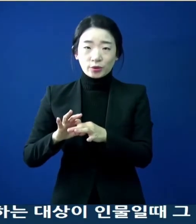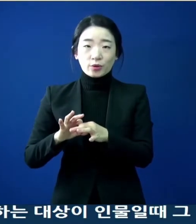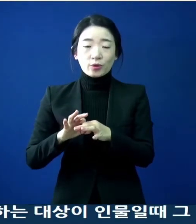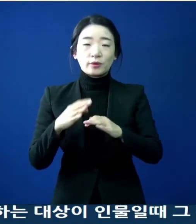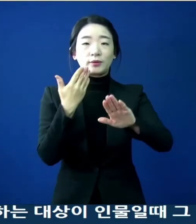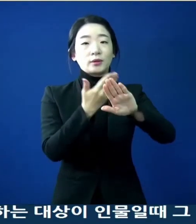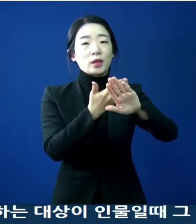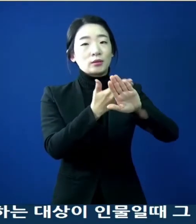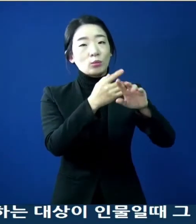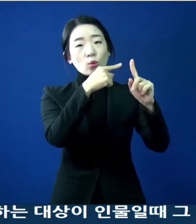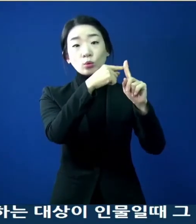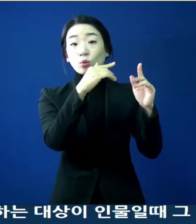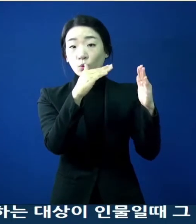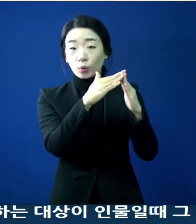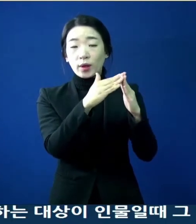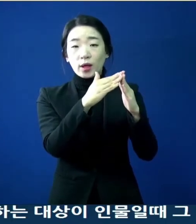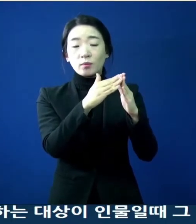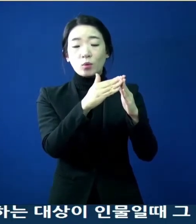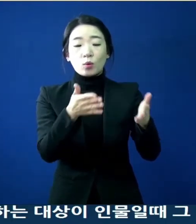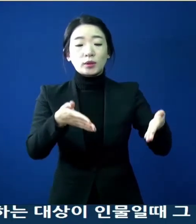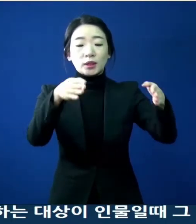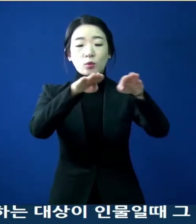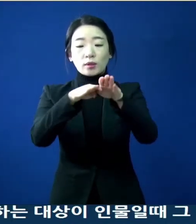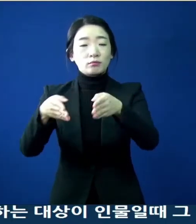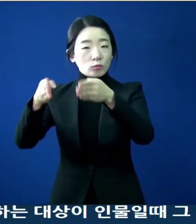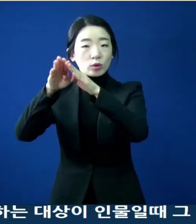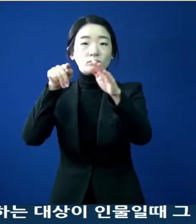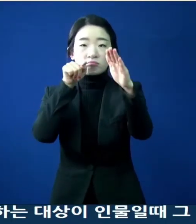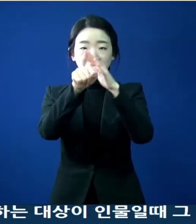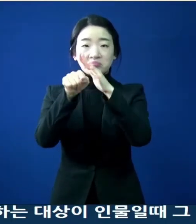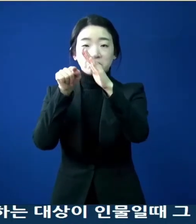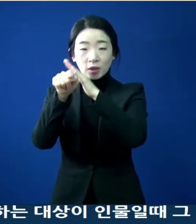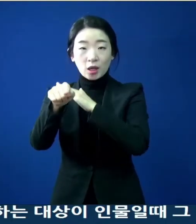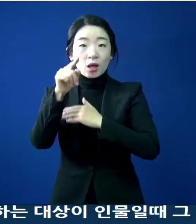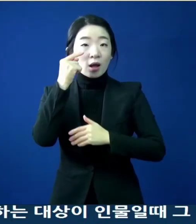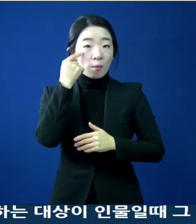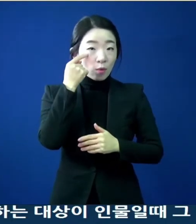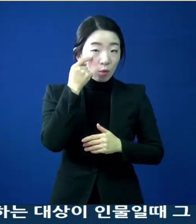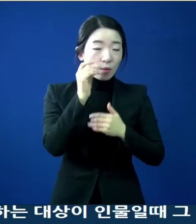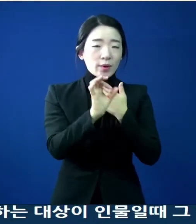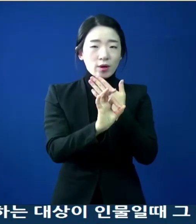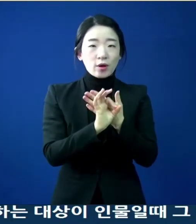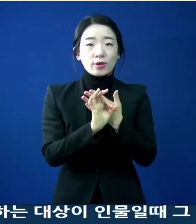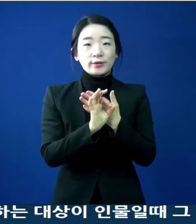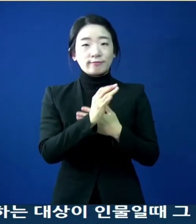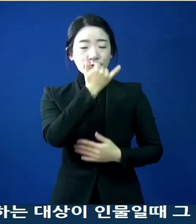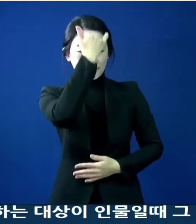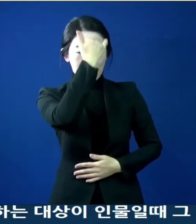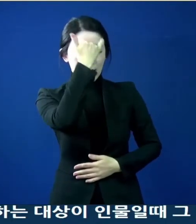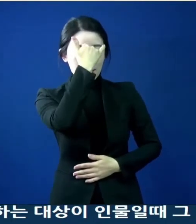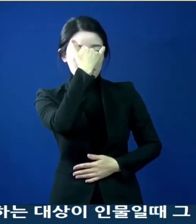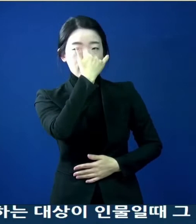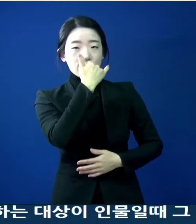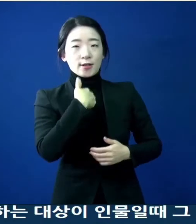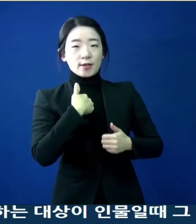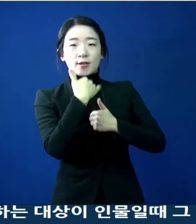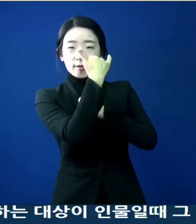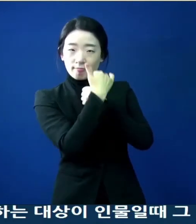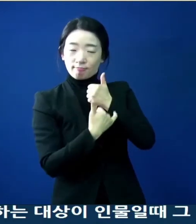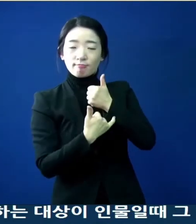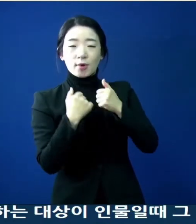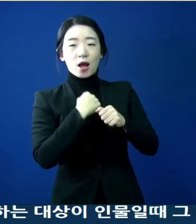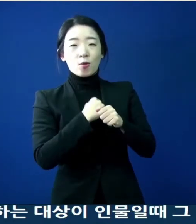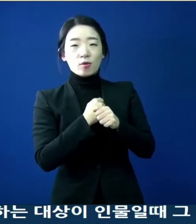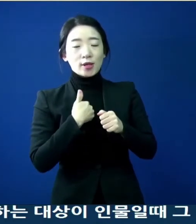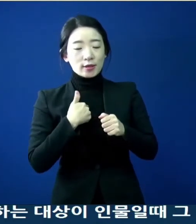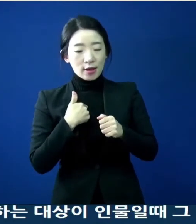타교회나 어떤 그 기관에 가면 참 예의 잘 갖추어서 대접할 때가 있습니다. 아주